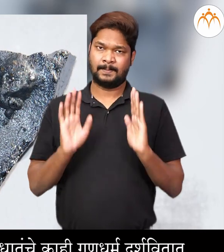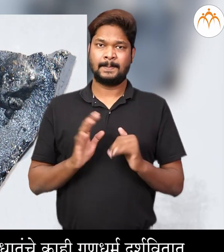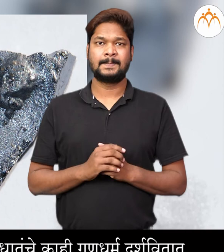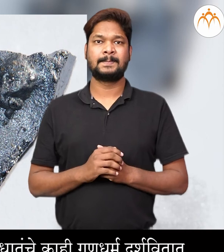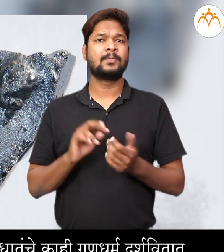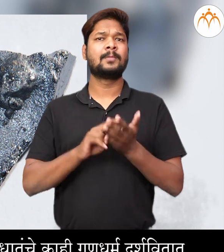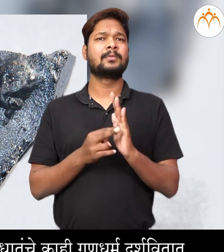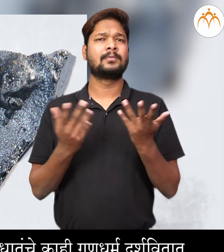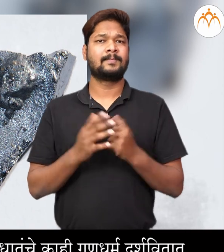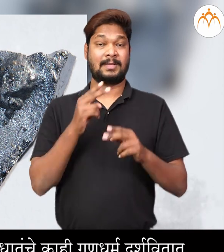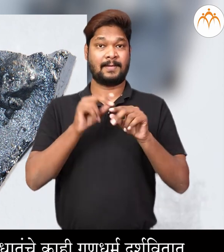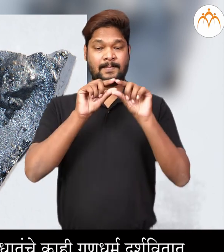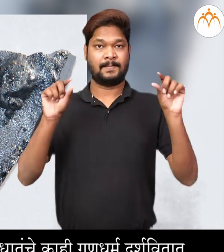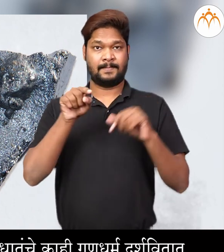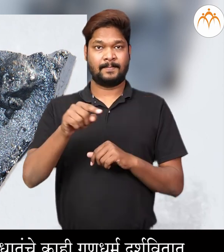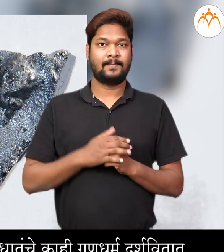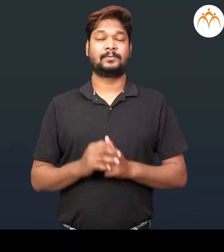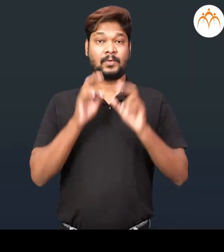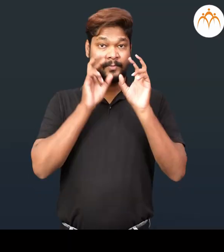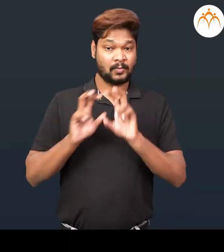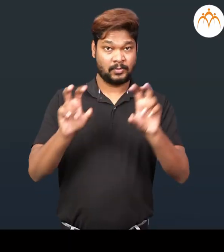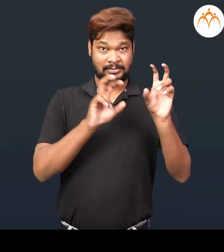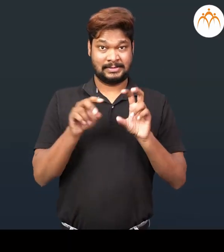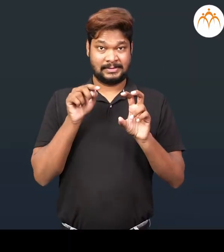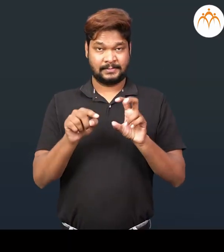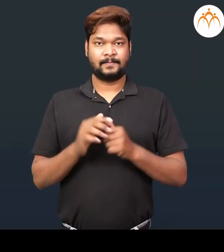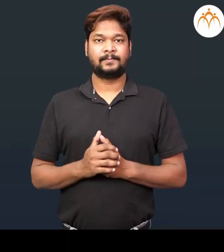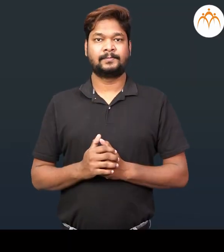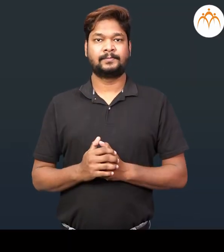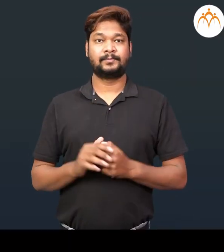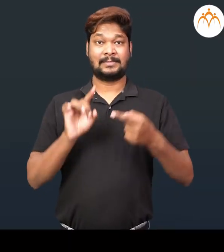दर्शवतात. उदाहरणार्थ सिलिकॉन, आव्हान.